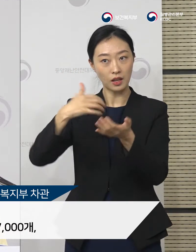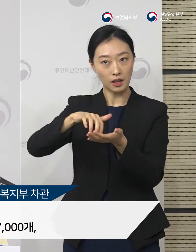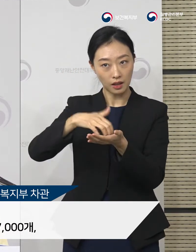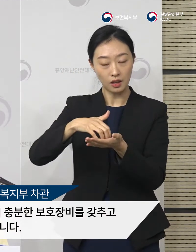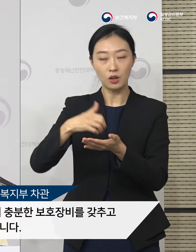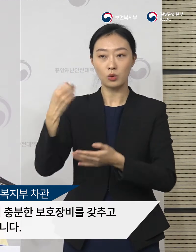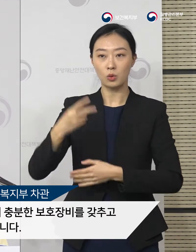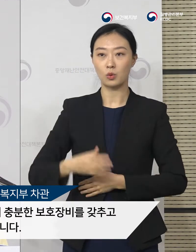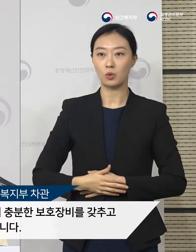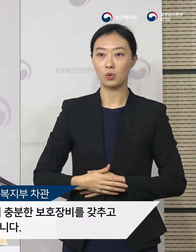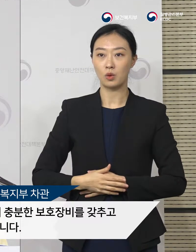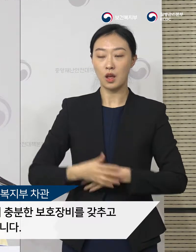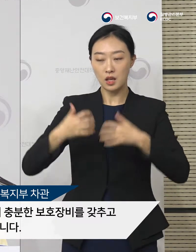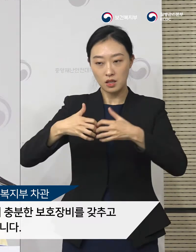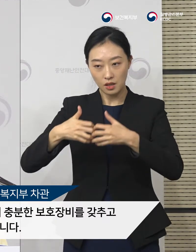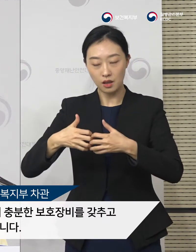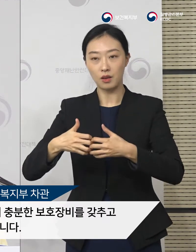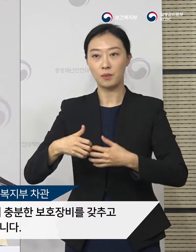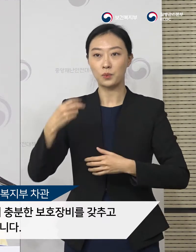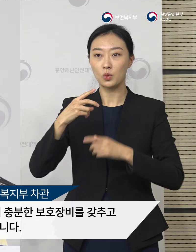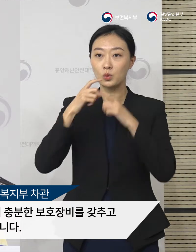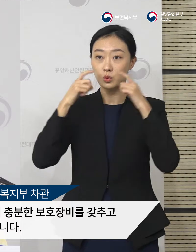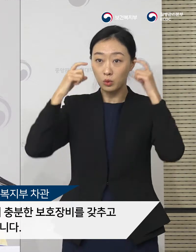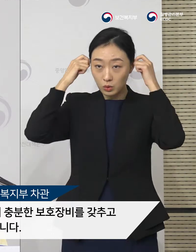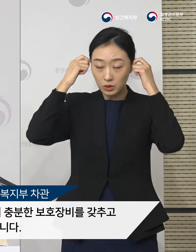7천 개, 전동식 호흡보호구